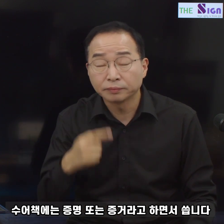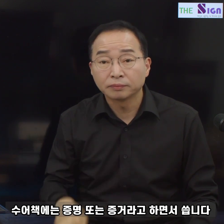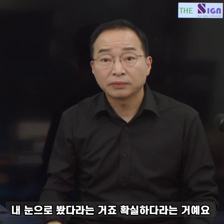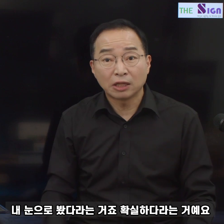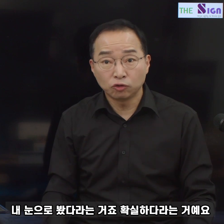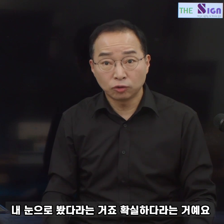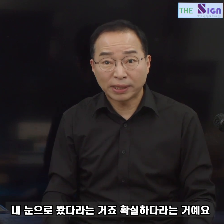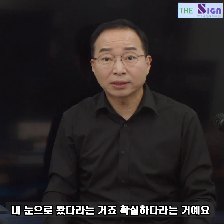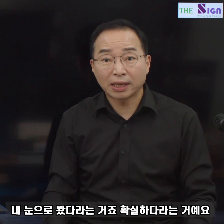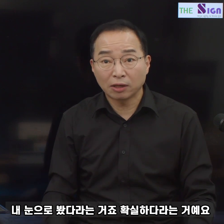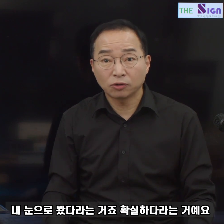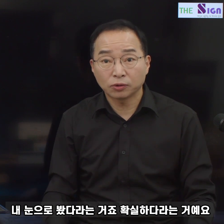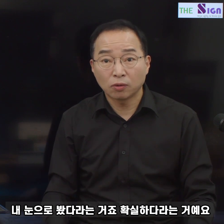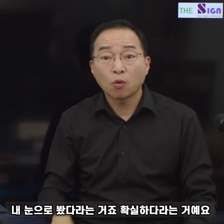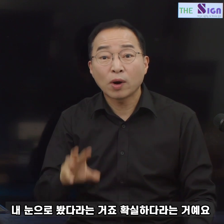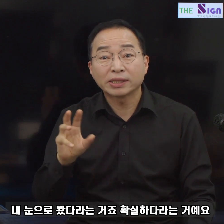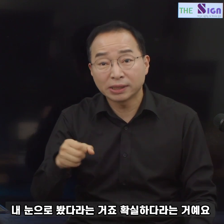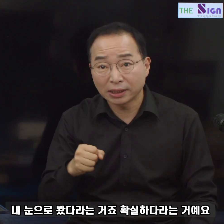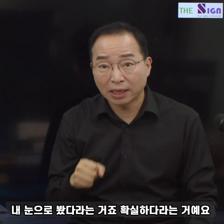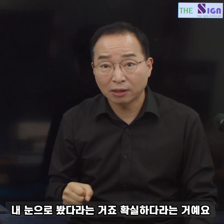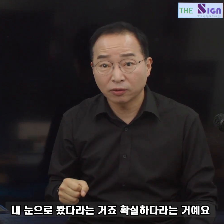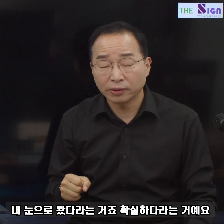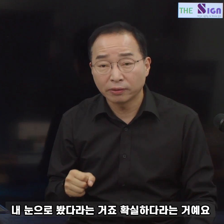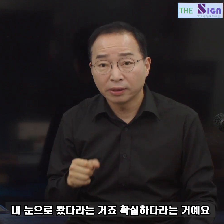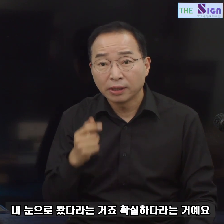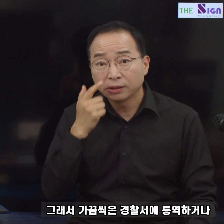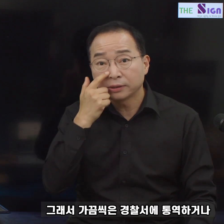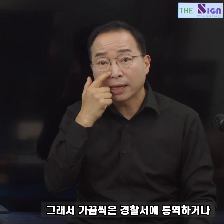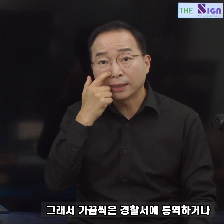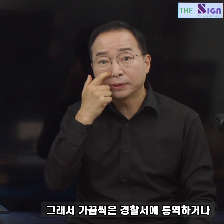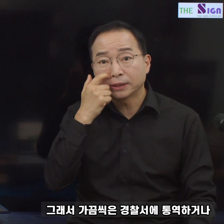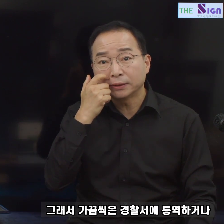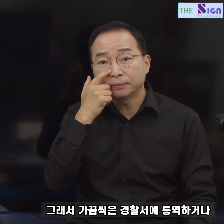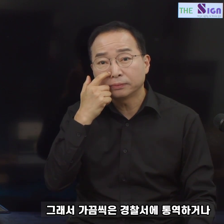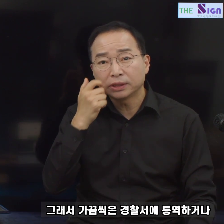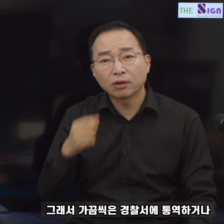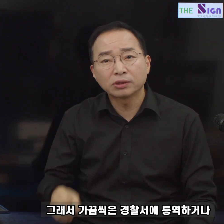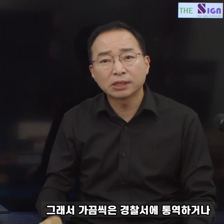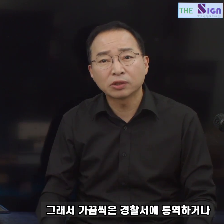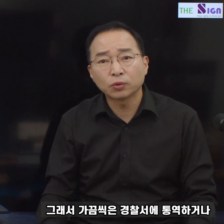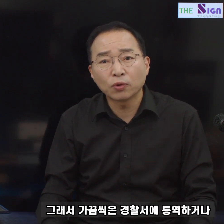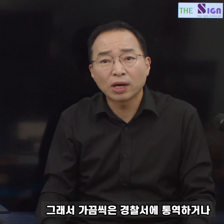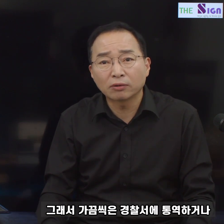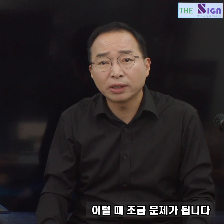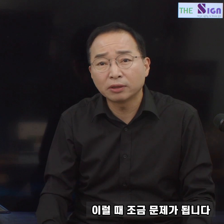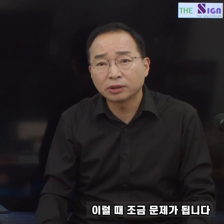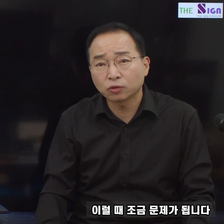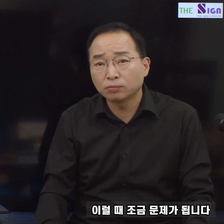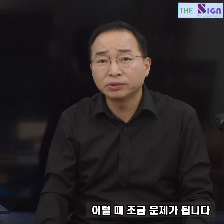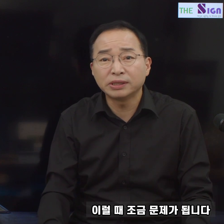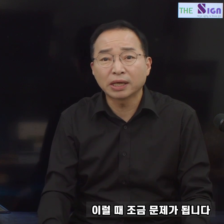내 눈으로 봤다라는 거죠. 확실하다라는 거예요. 그래서 가끔씩은 이제 경찰서에 통역하거나 이럴 때 조금 문제가